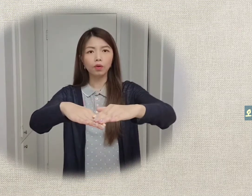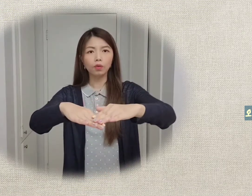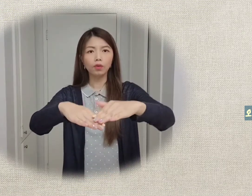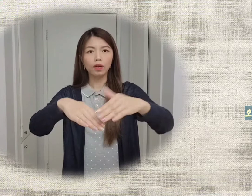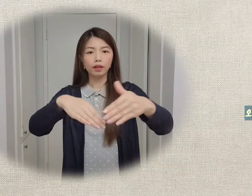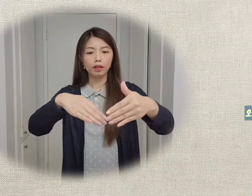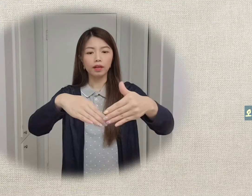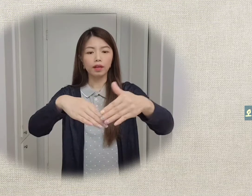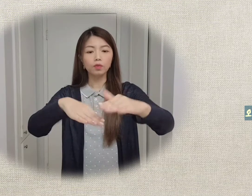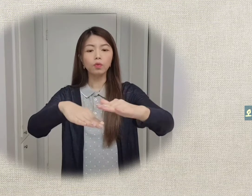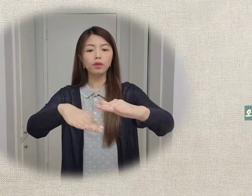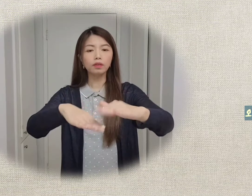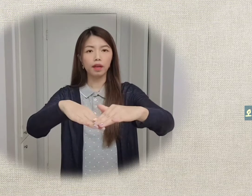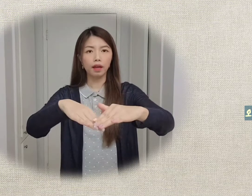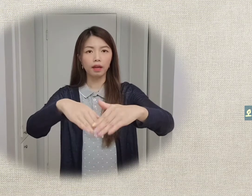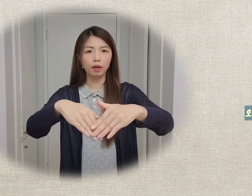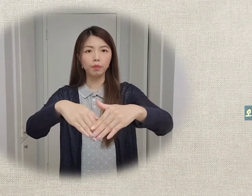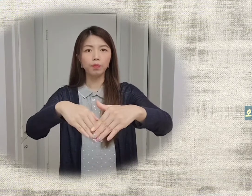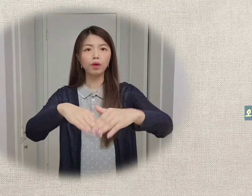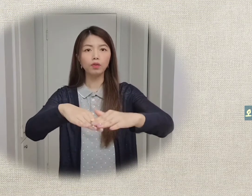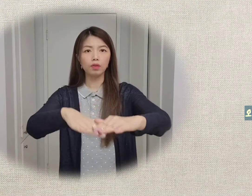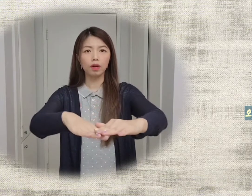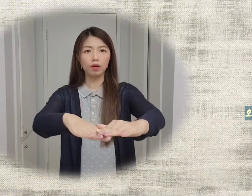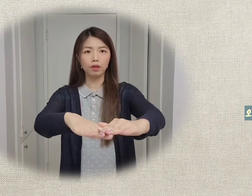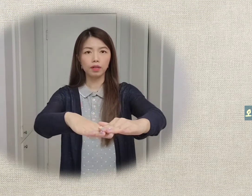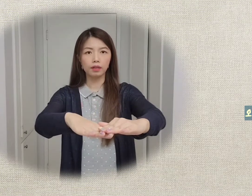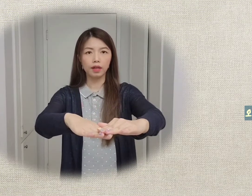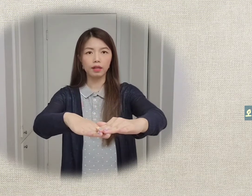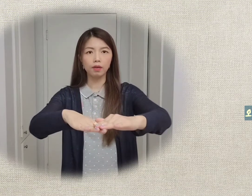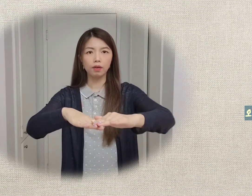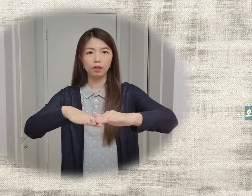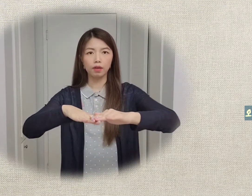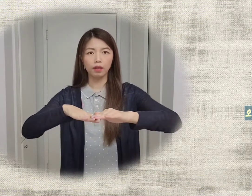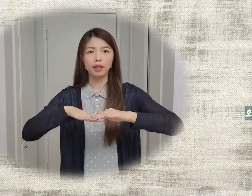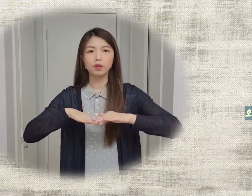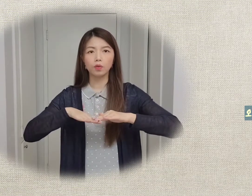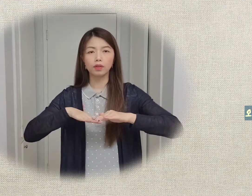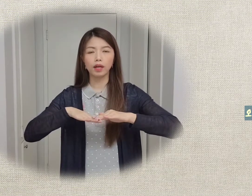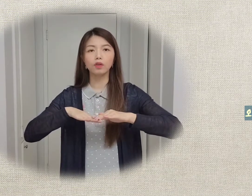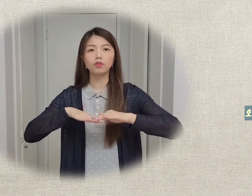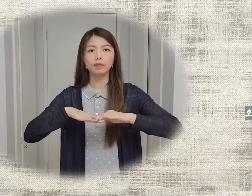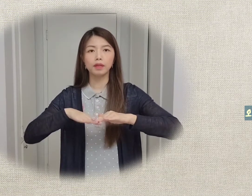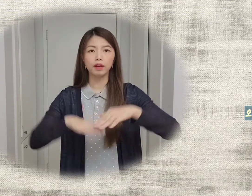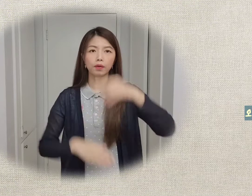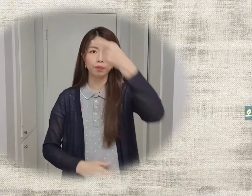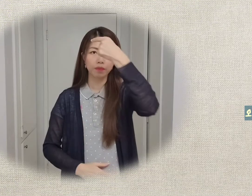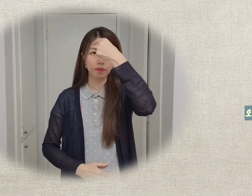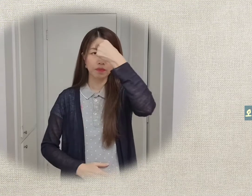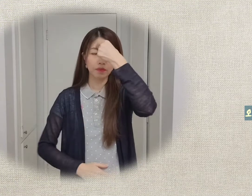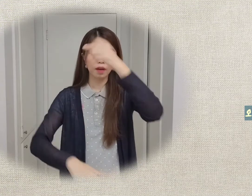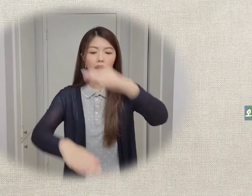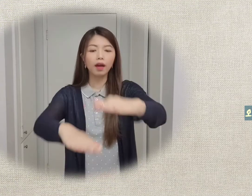그리고 손을 약간 이렇게 손끝에 이렇게 포개주세요. 이 상태에서 이렇게 내 쪽으로 당겨주시면 돼요.